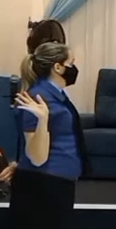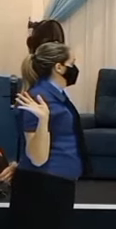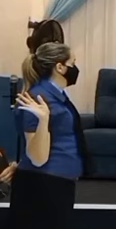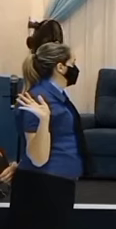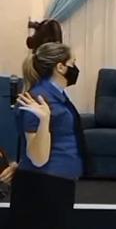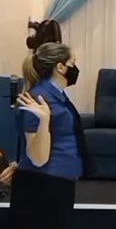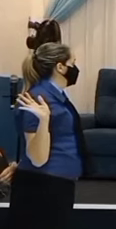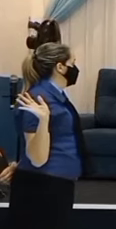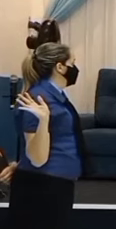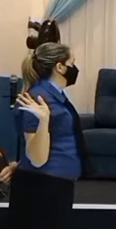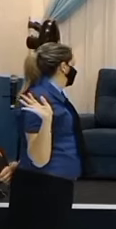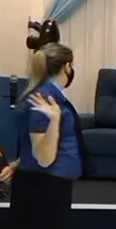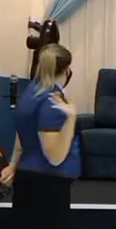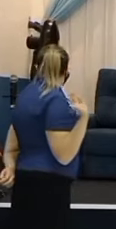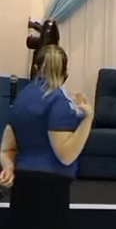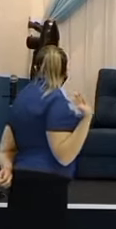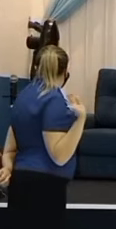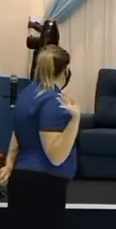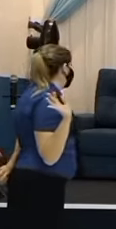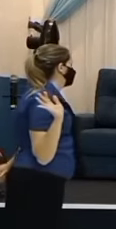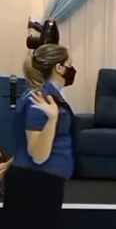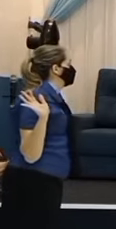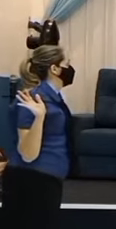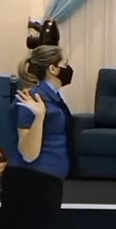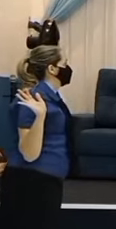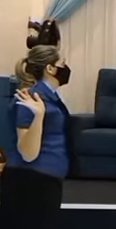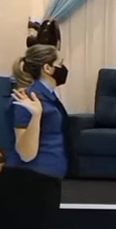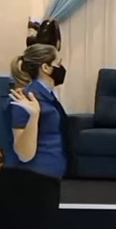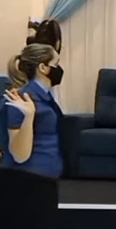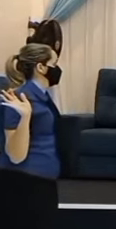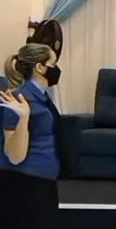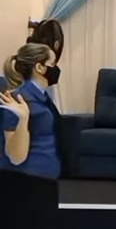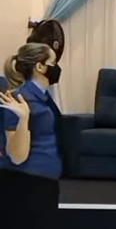filhos com Merabe, porque ele não casa com ela e não pode ter relacionamento com ela.